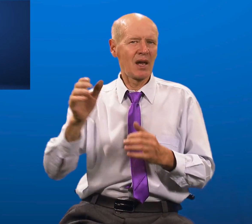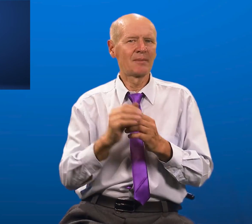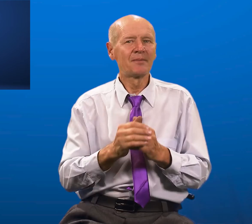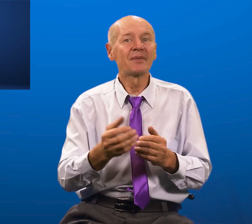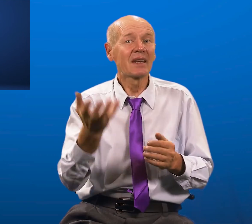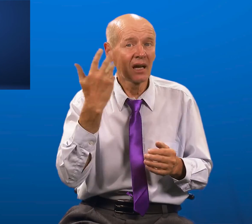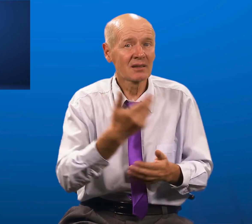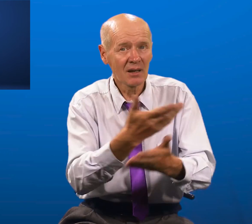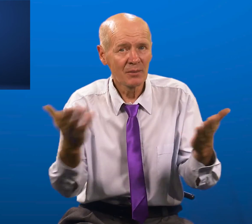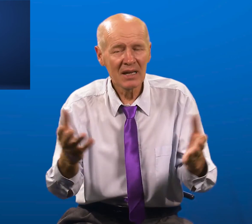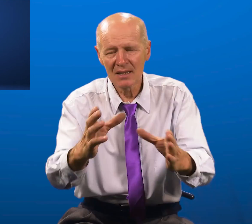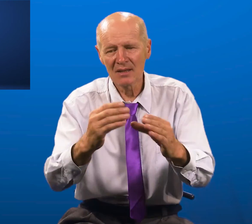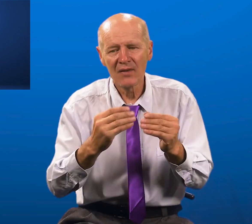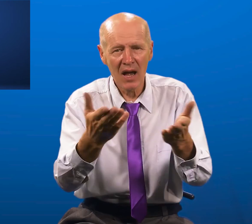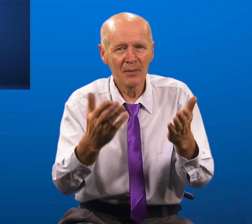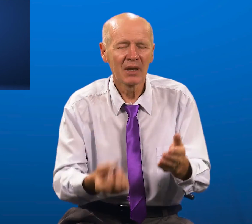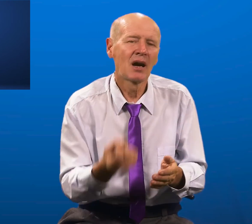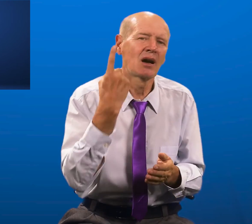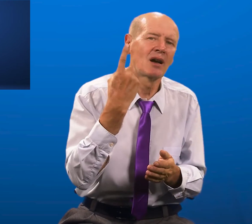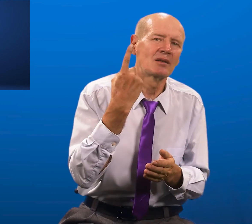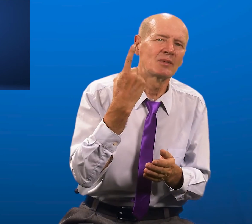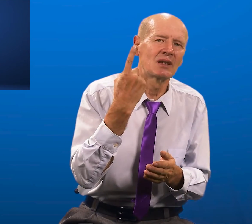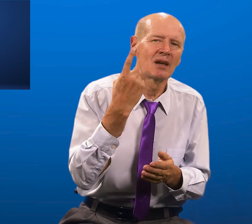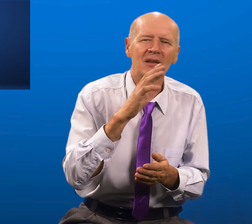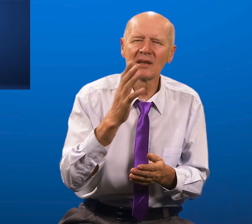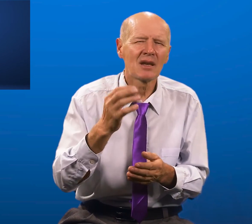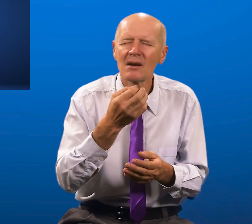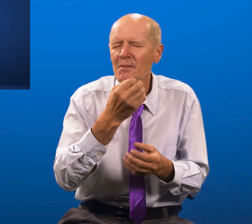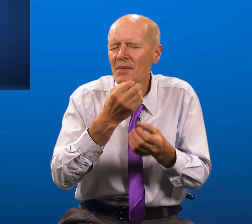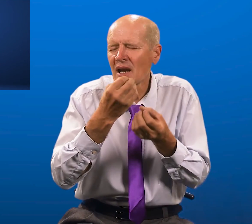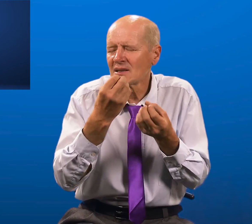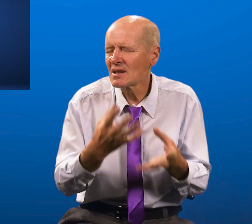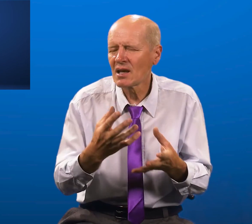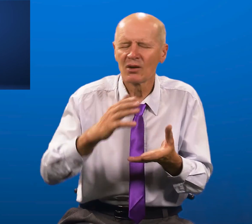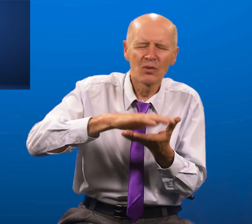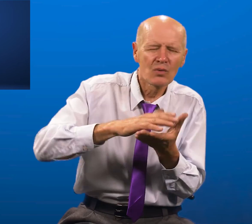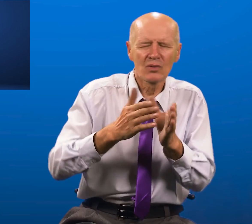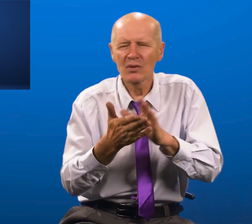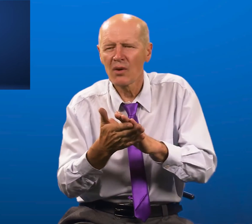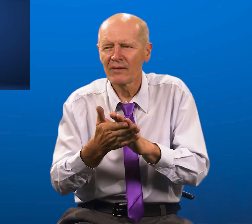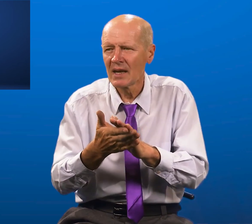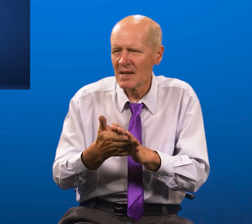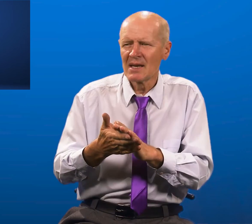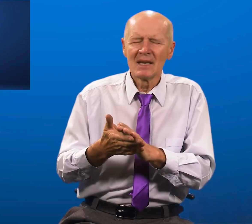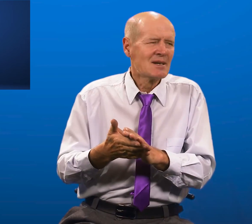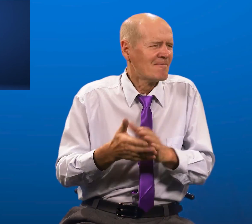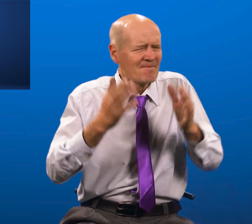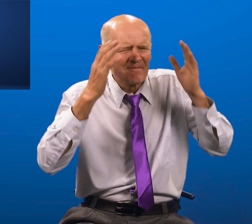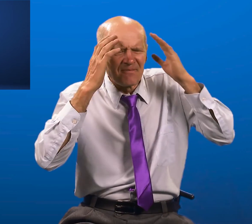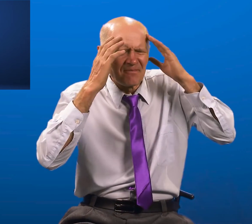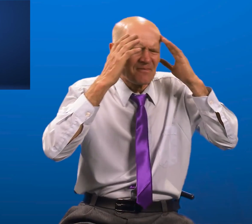И когда мы с вами окажемся в непростых условиях, и когда мы проявим